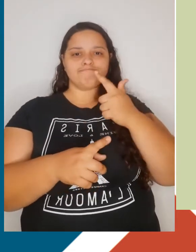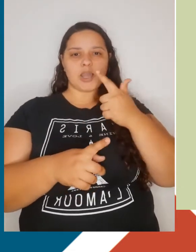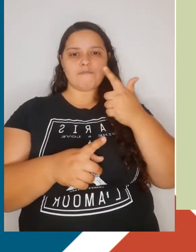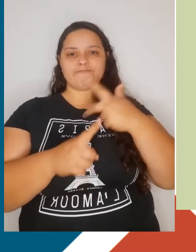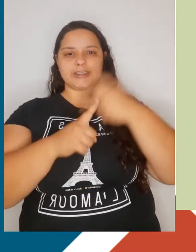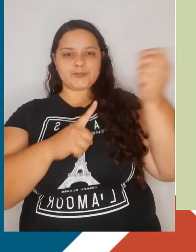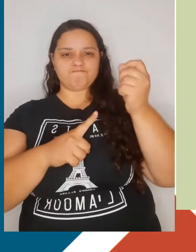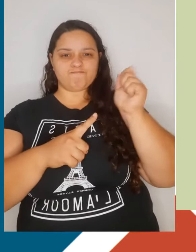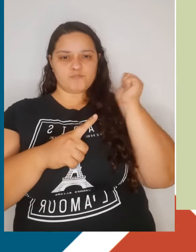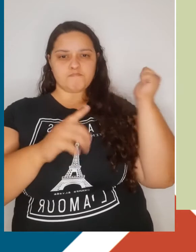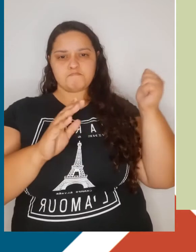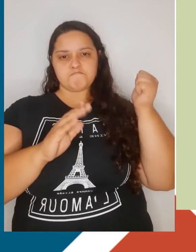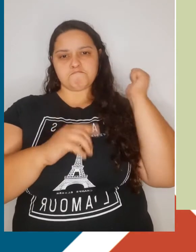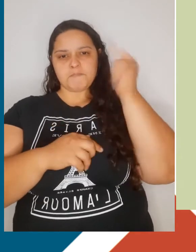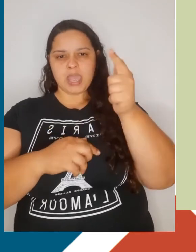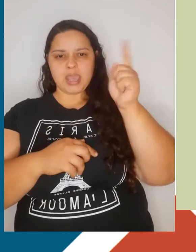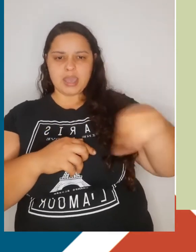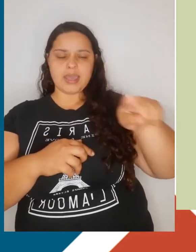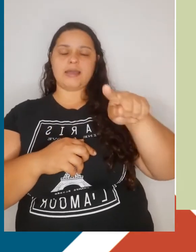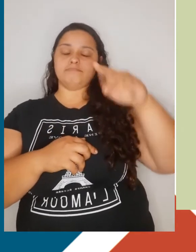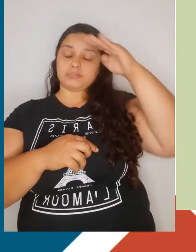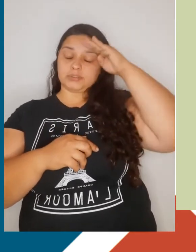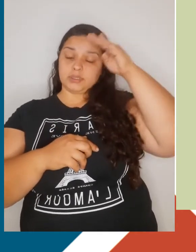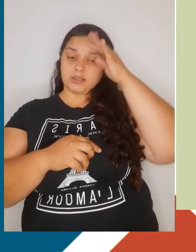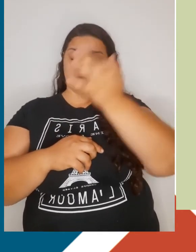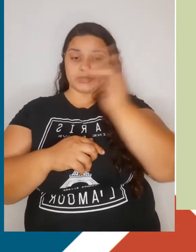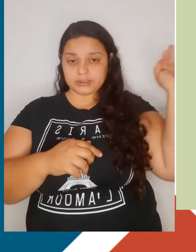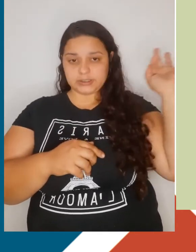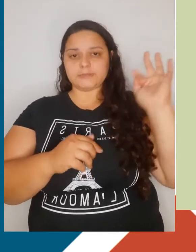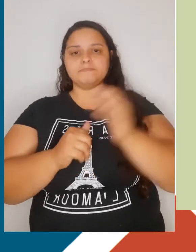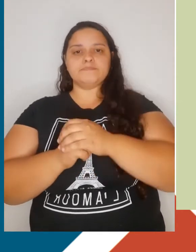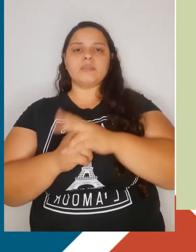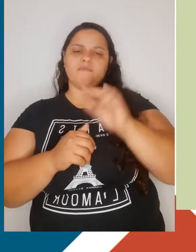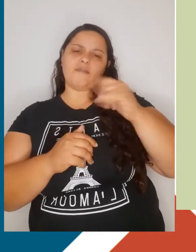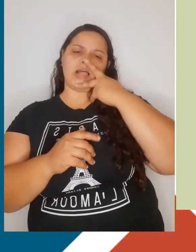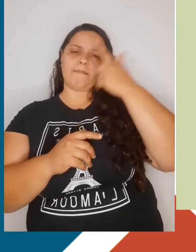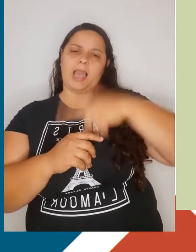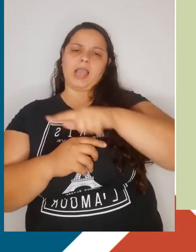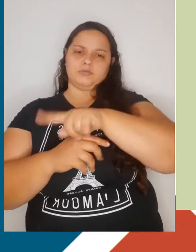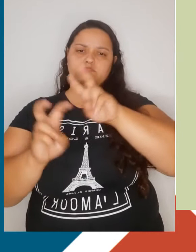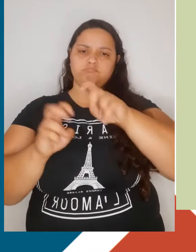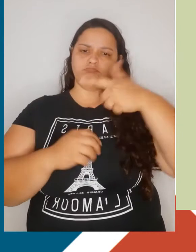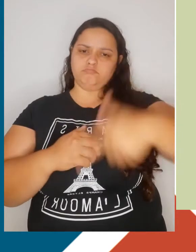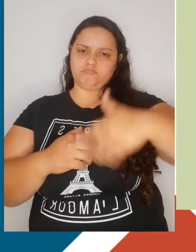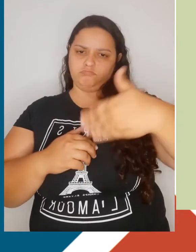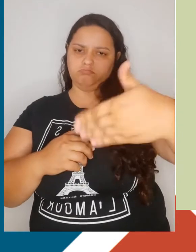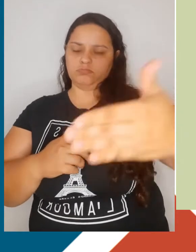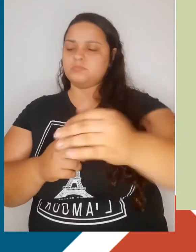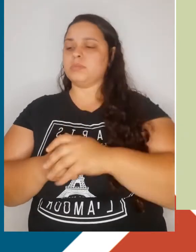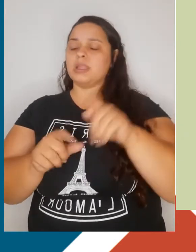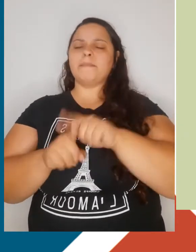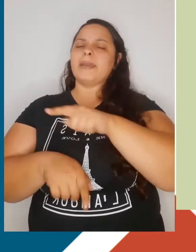derrotar as tropas francesas, 3 anos antes da independência oficial. Nós vamos falar mais sobre ele no decorrer da